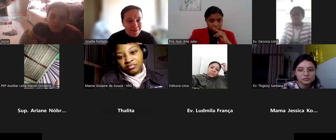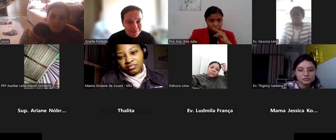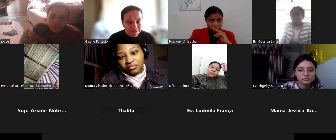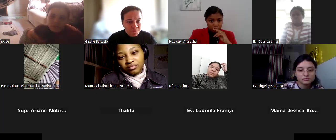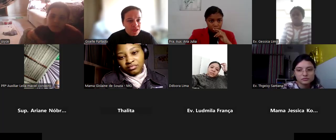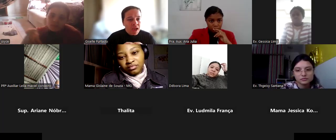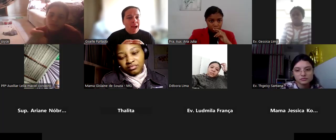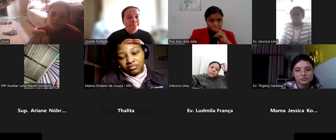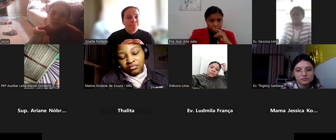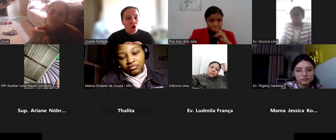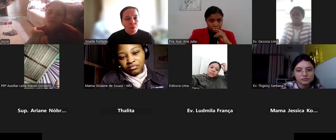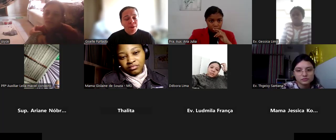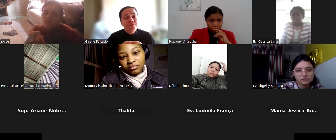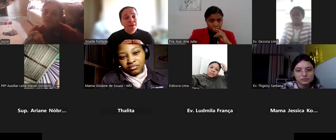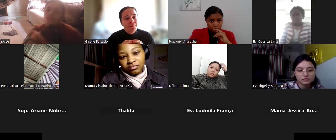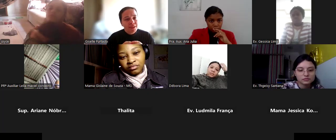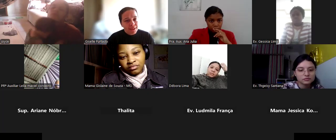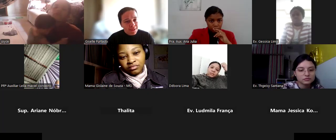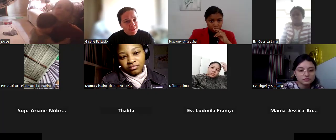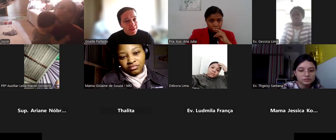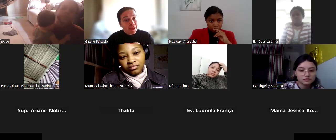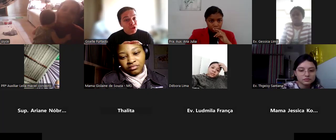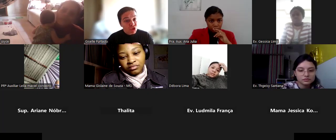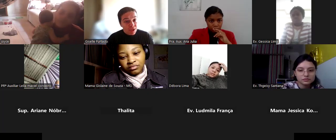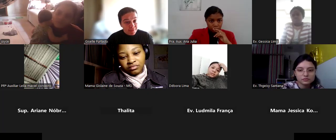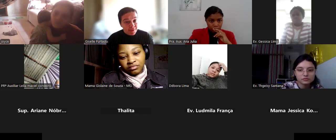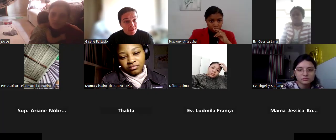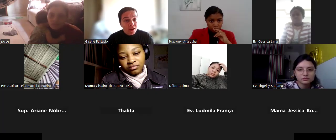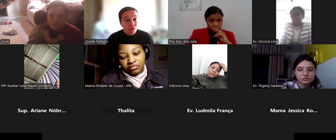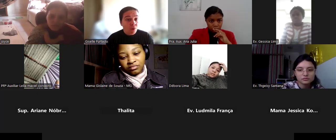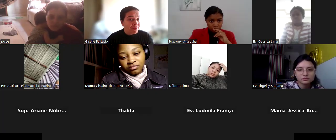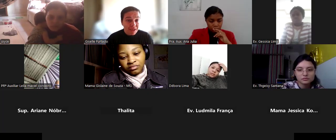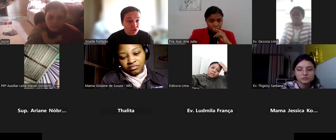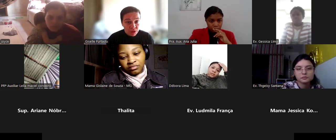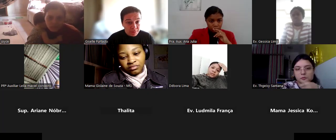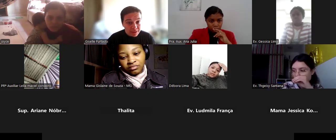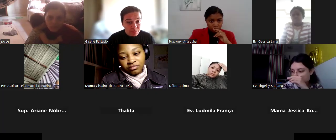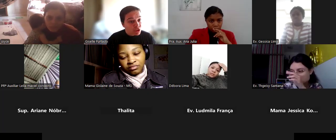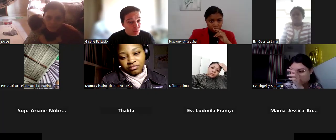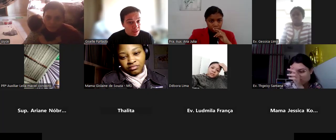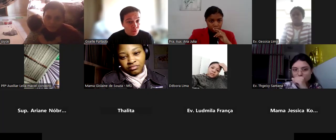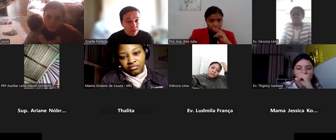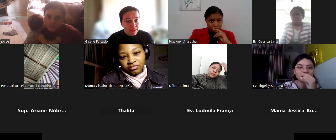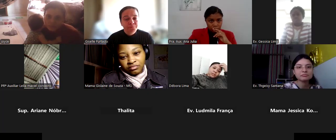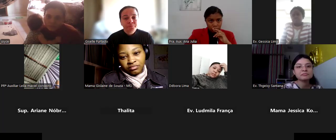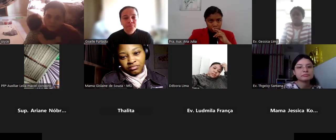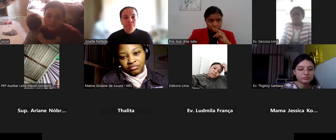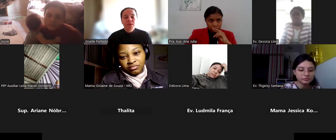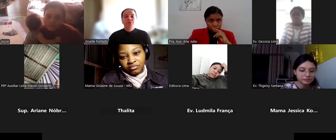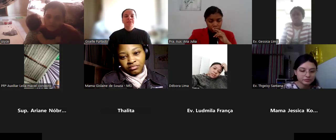casa. A própria família rejeita o aprendizado de Libras para se comunicar com ele. Por exemplo,